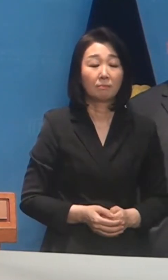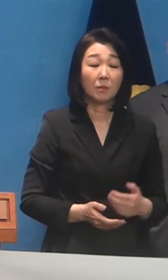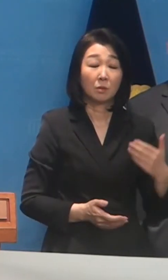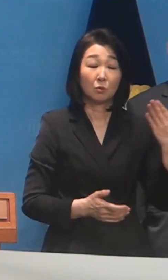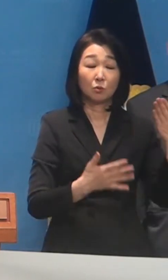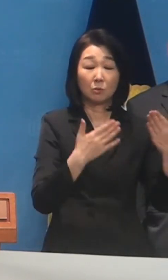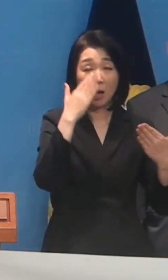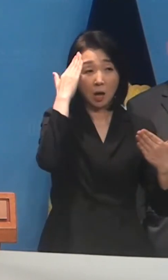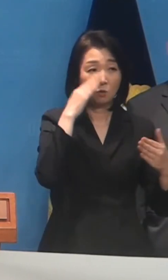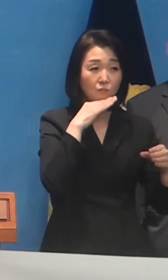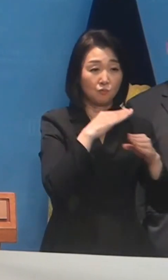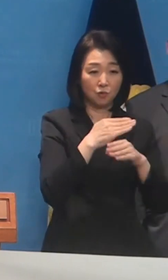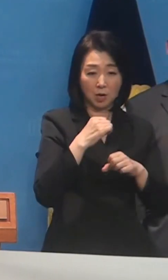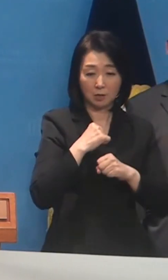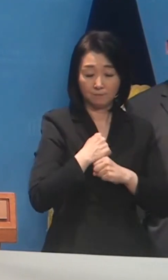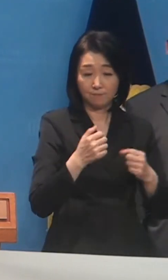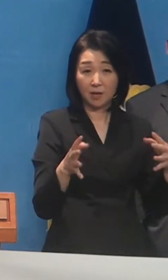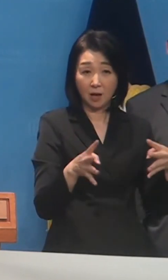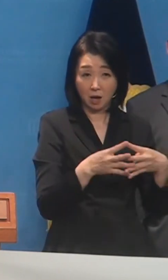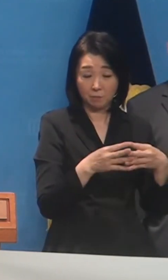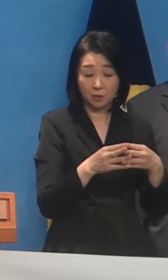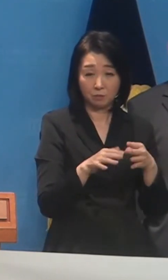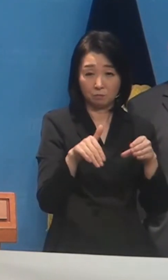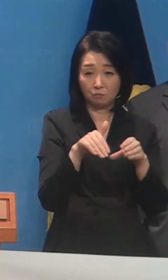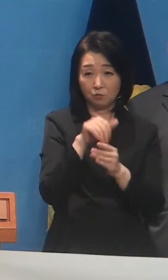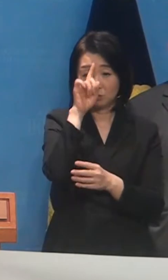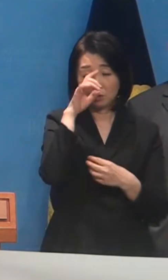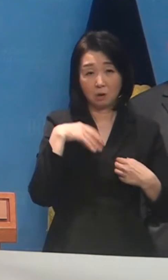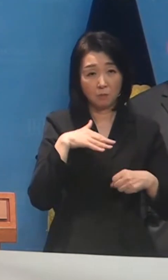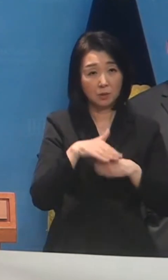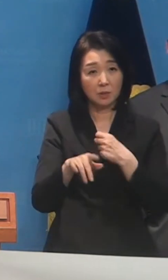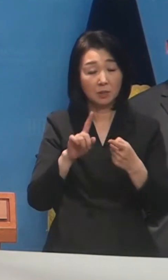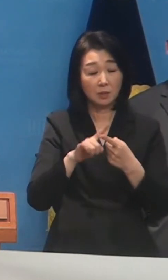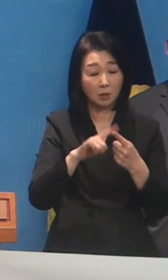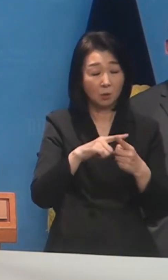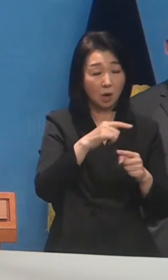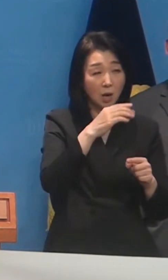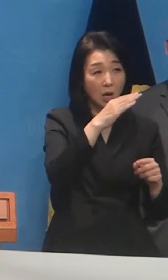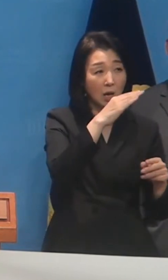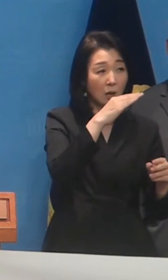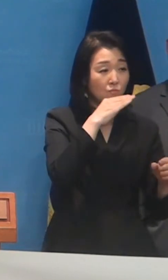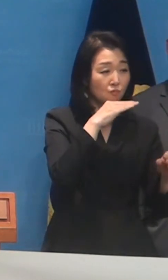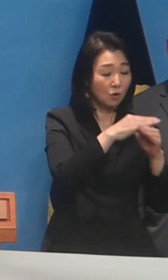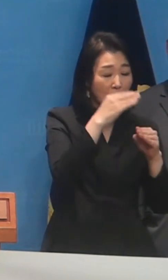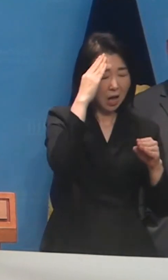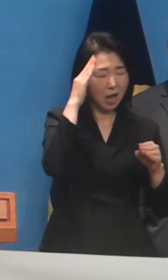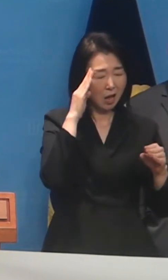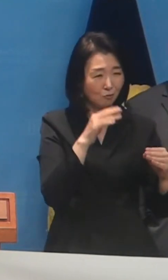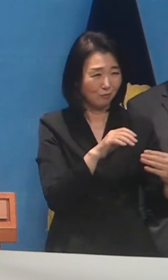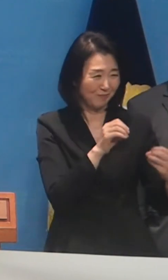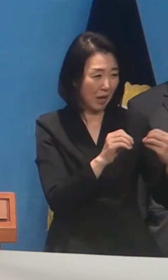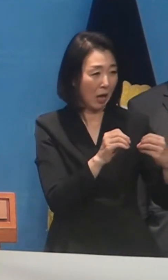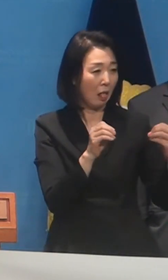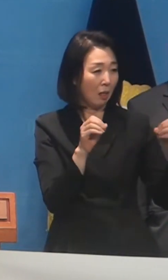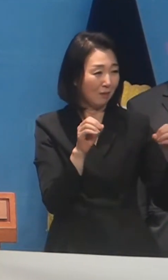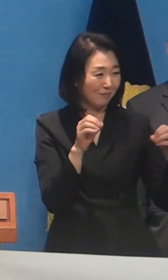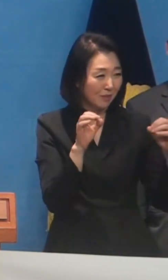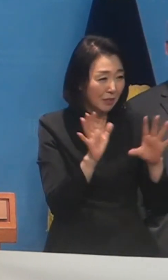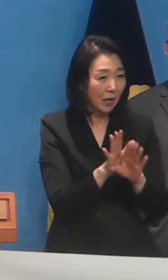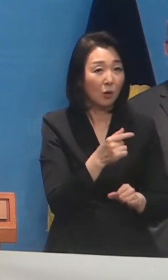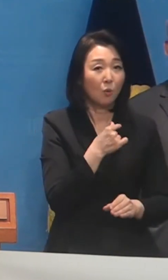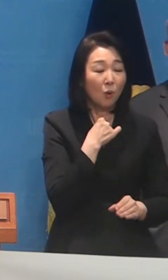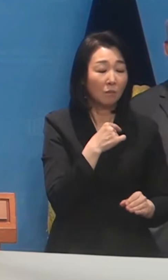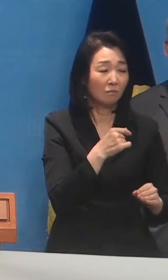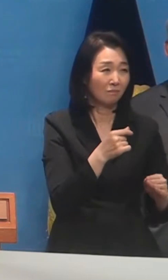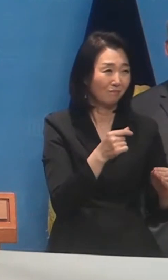9.19 남북 군사합의는 문재인 정권 시 남북 간 긴장을 완화하고 군사적 충돌을 방지할